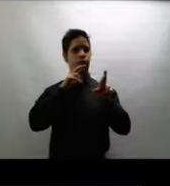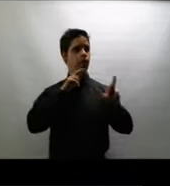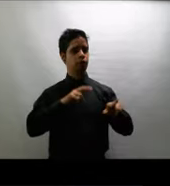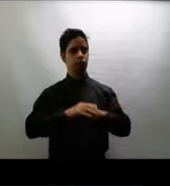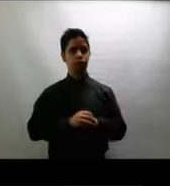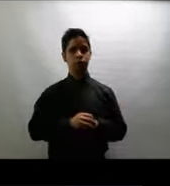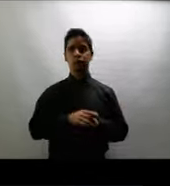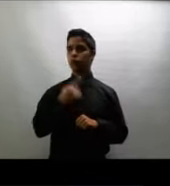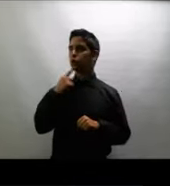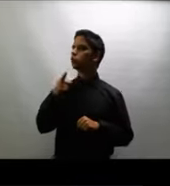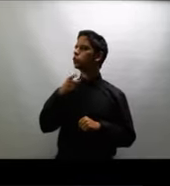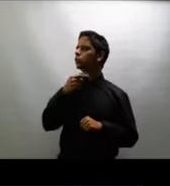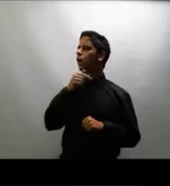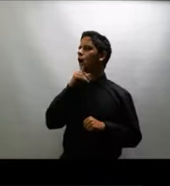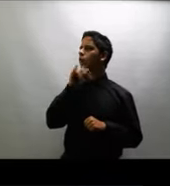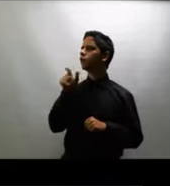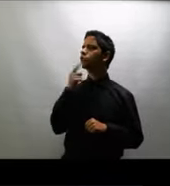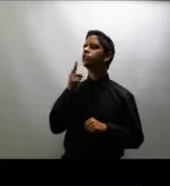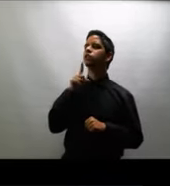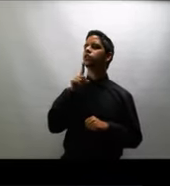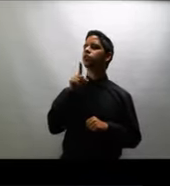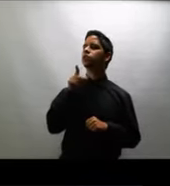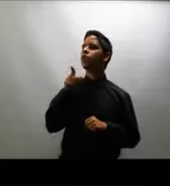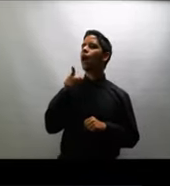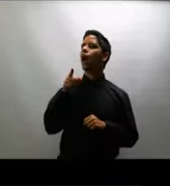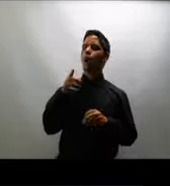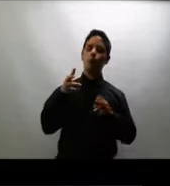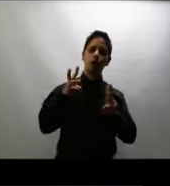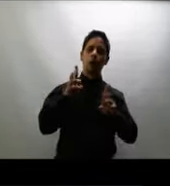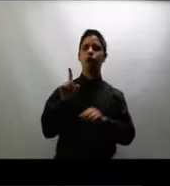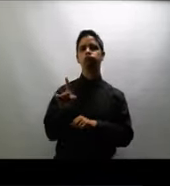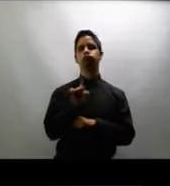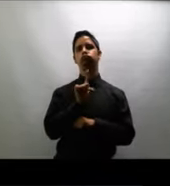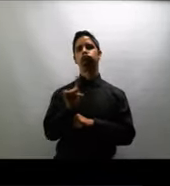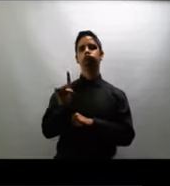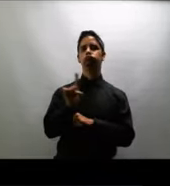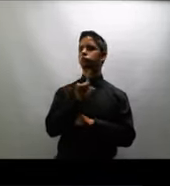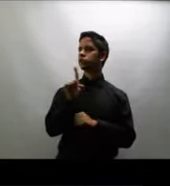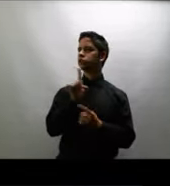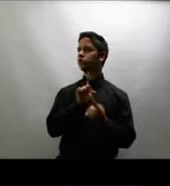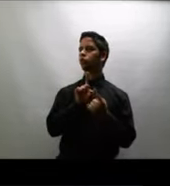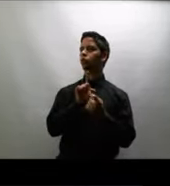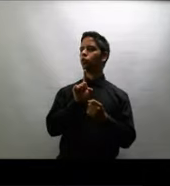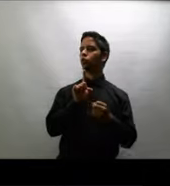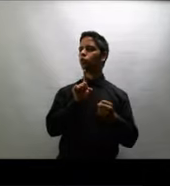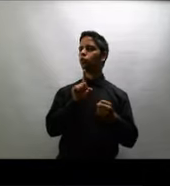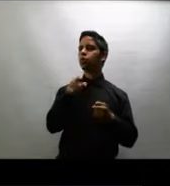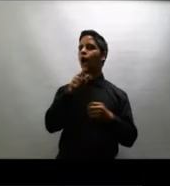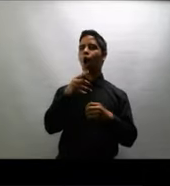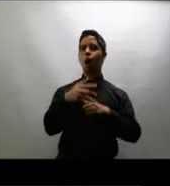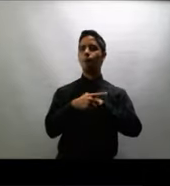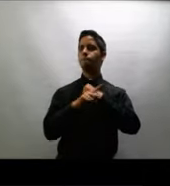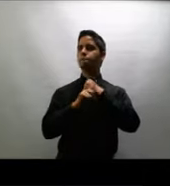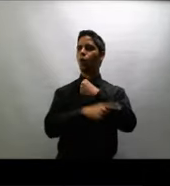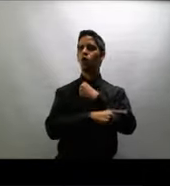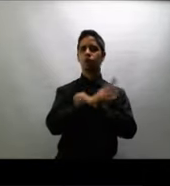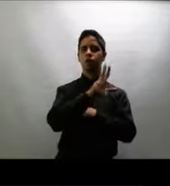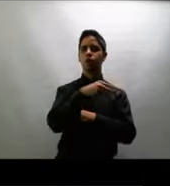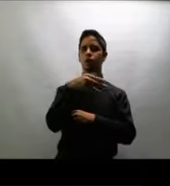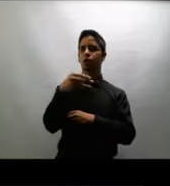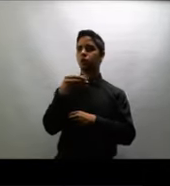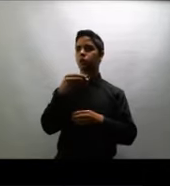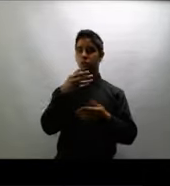Gandhi, usted va caminando por la calle y se encuentra con una bolsa. Dentro de esta bolsa hay sabiduría y